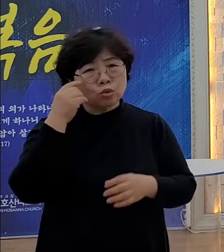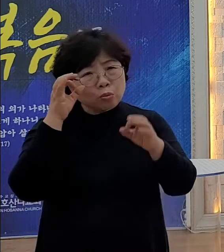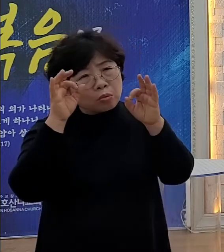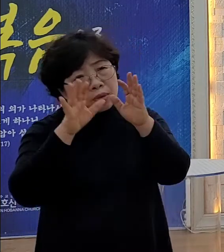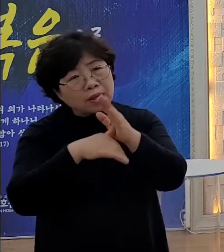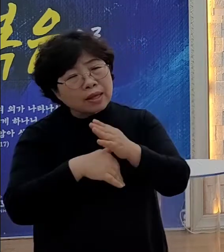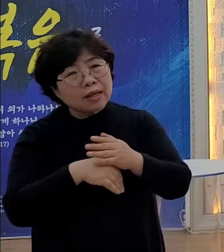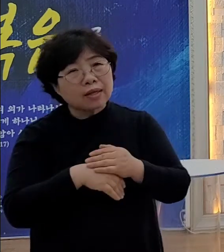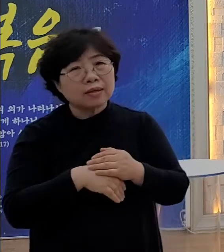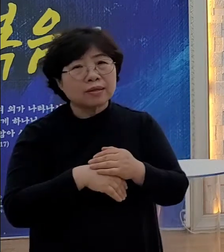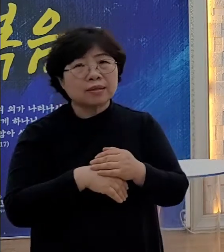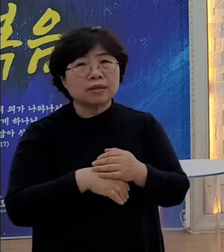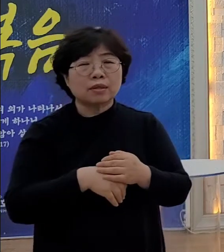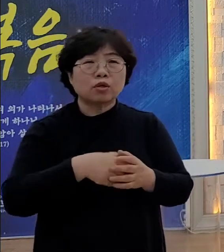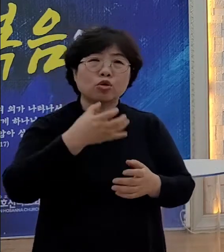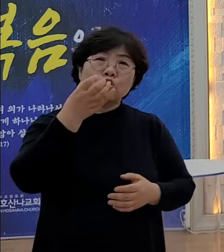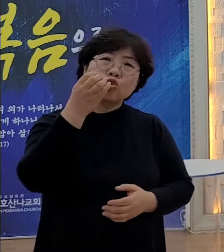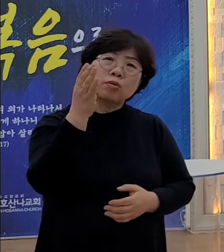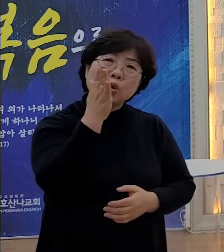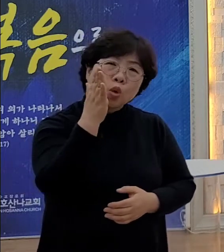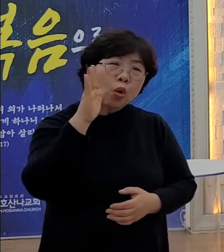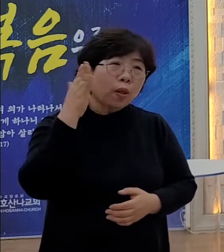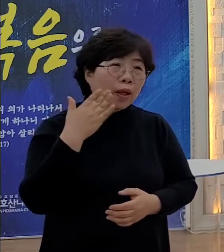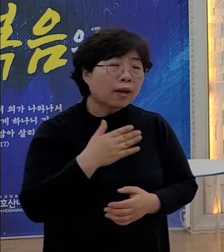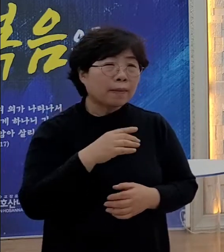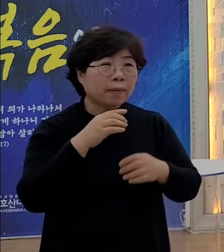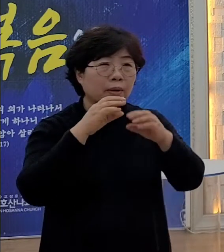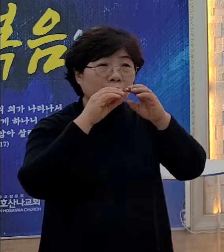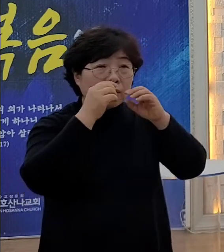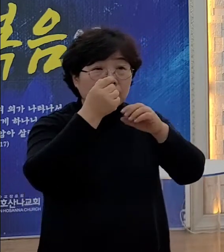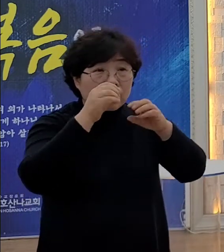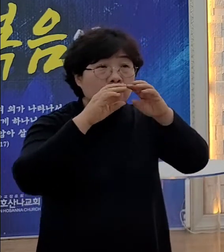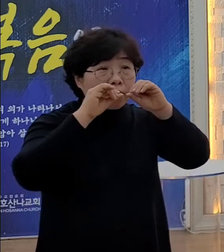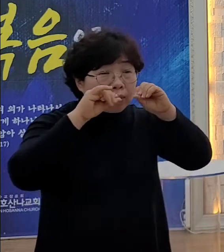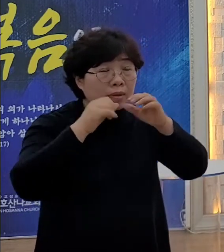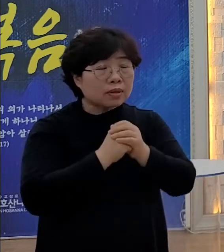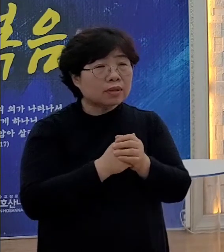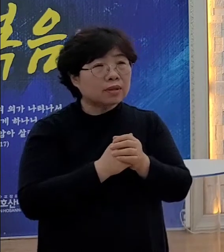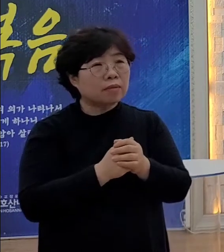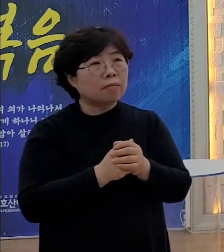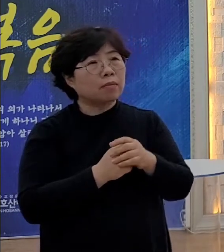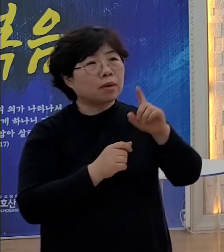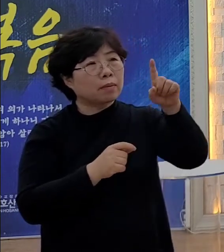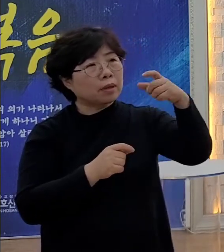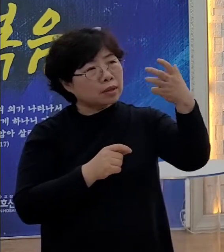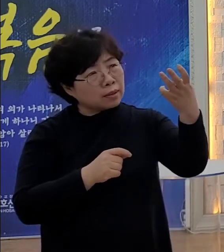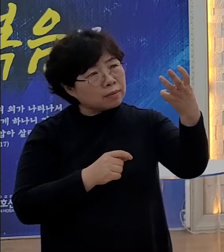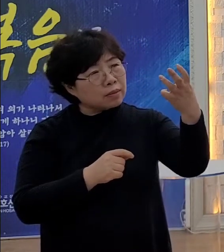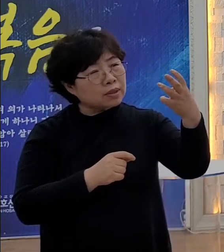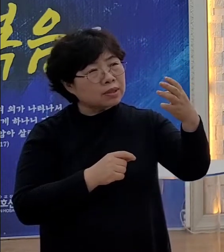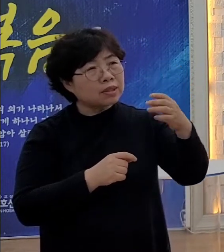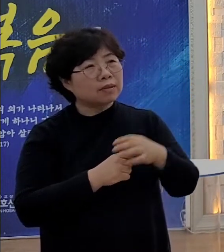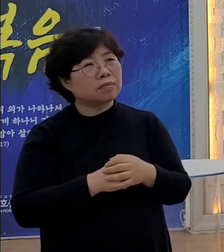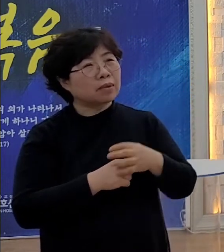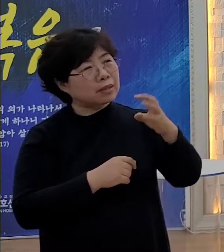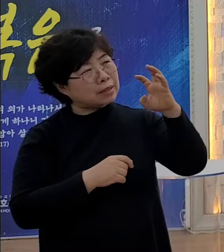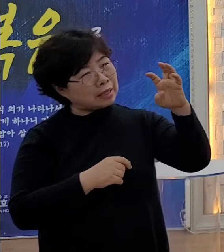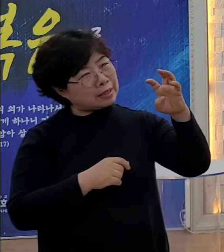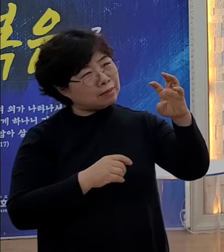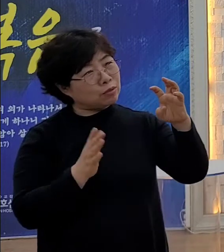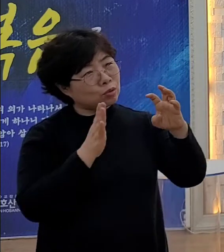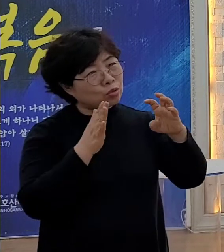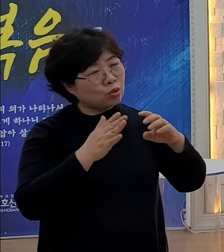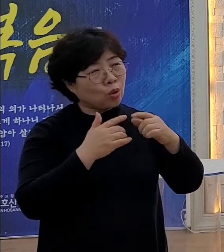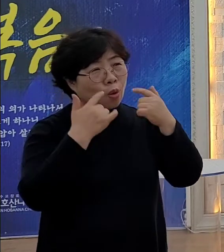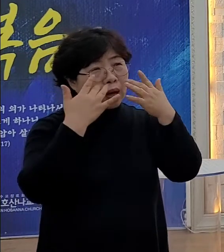오늘은 한 90쯤 되겠다. 육안으로 보면서 오늘은 한 130쯤 되겠는데 오늘은 40밖에 안